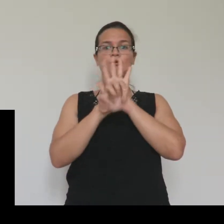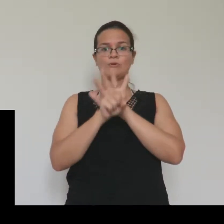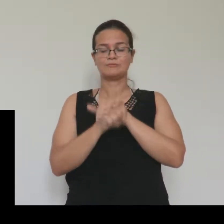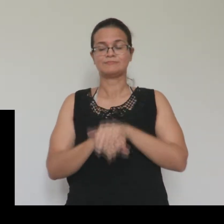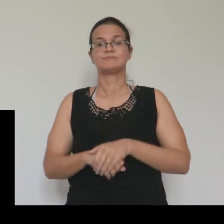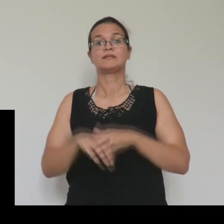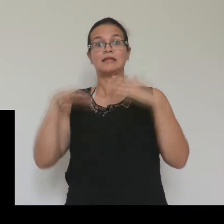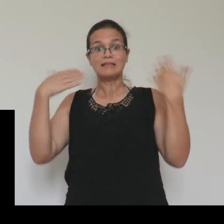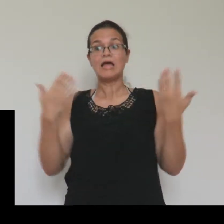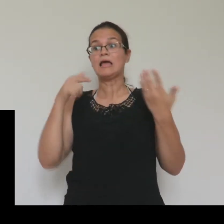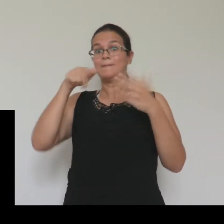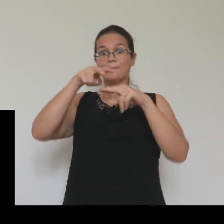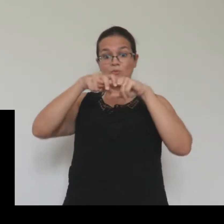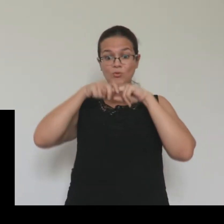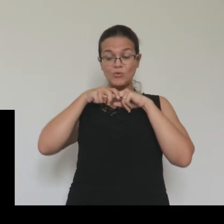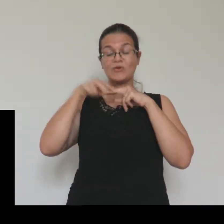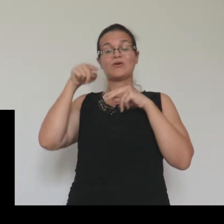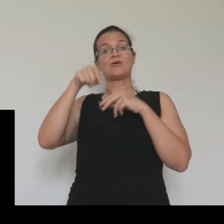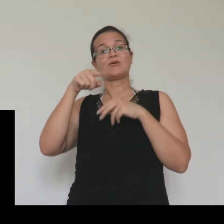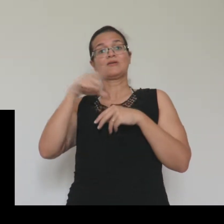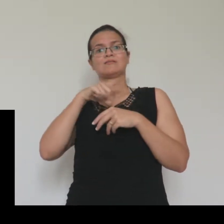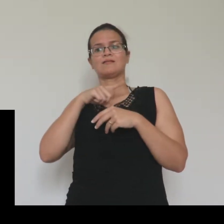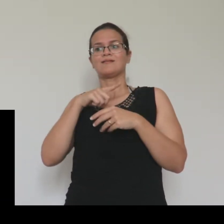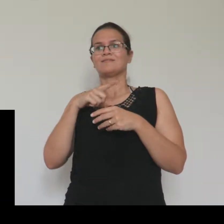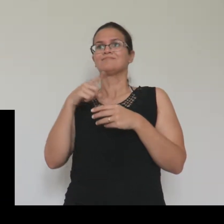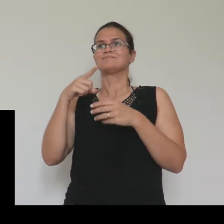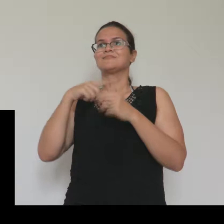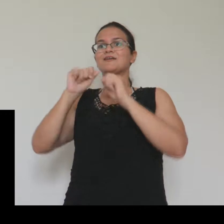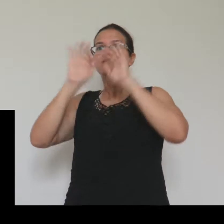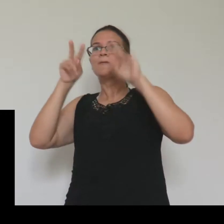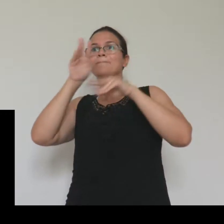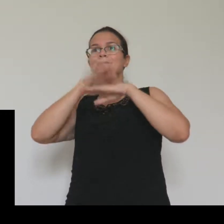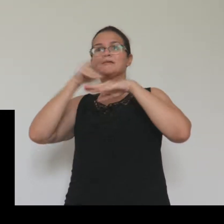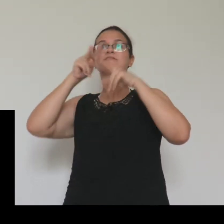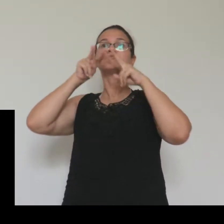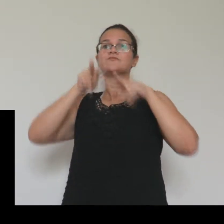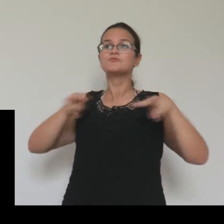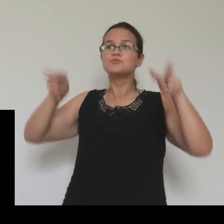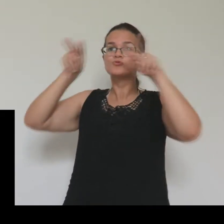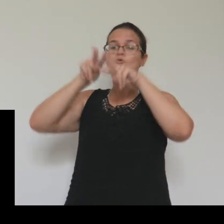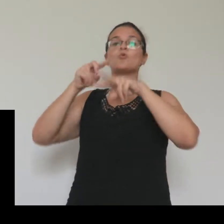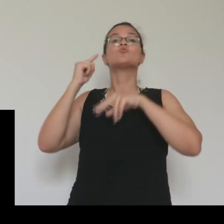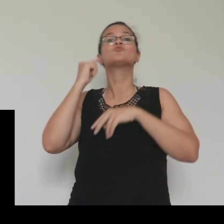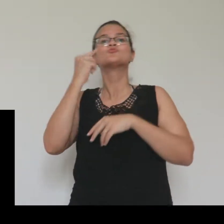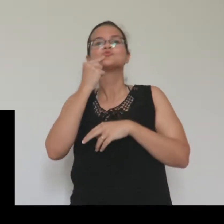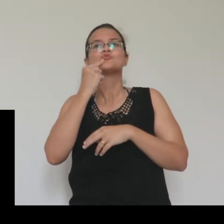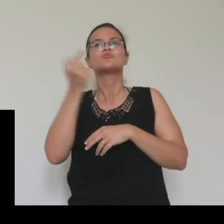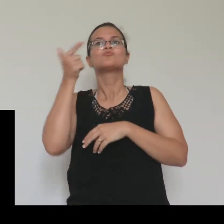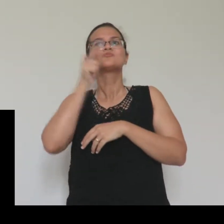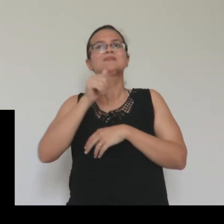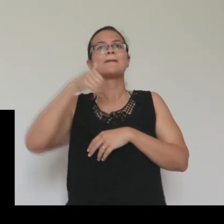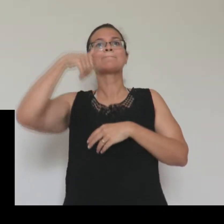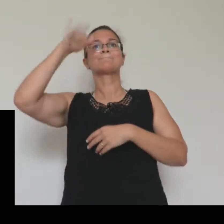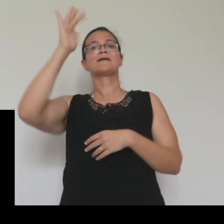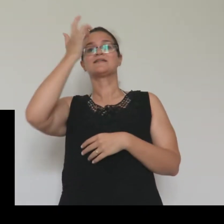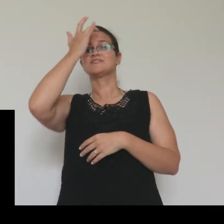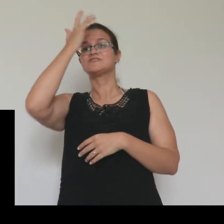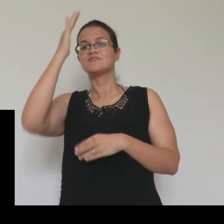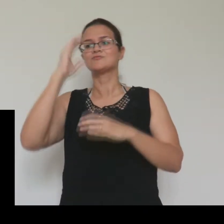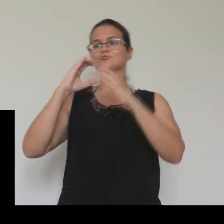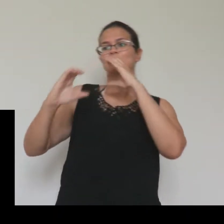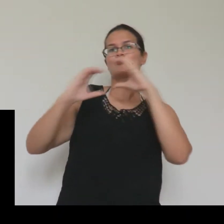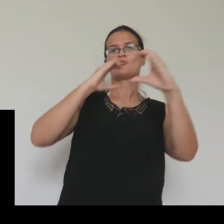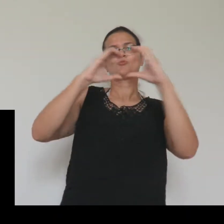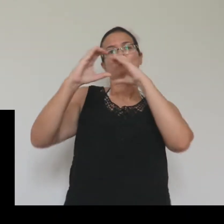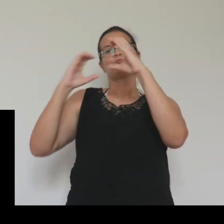essa iconicidade, devido a ser uma língua mais visual, acaba que o surdo tem mais facilidade em comunicar com outros surdos de